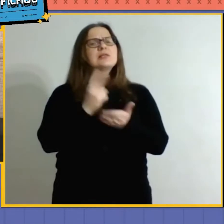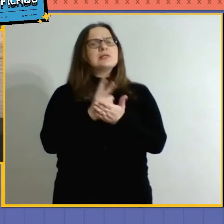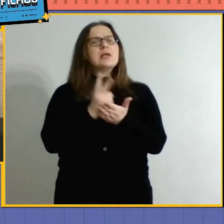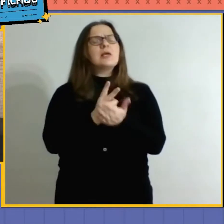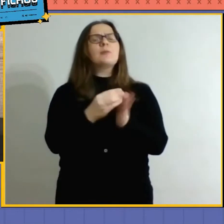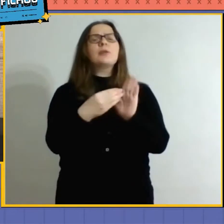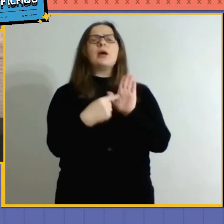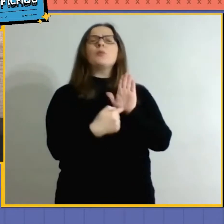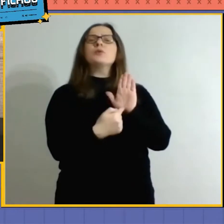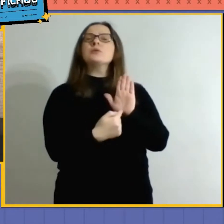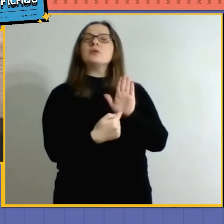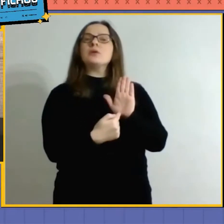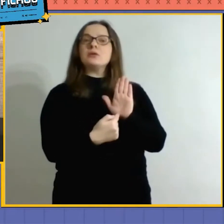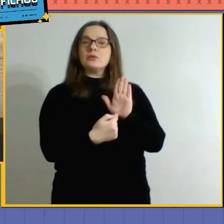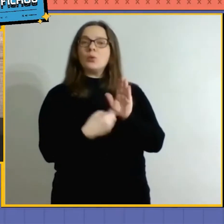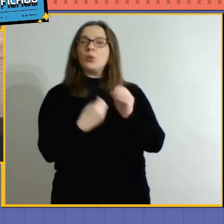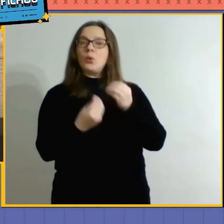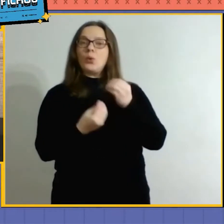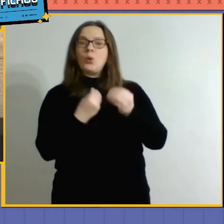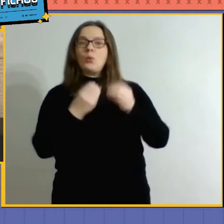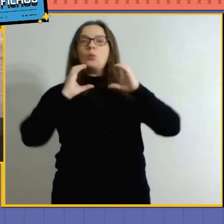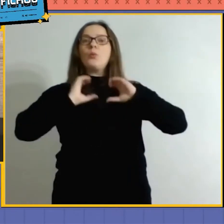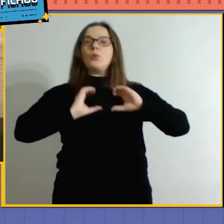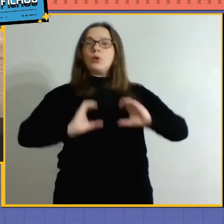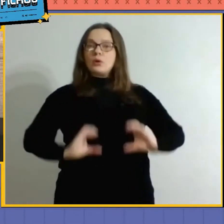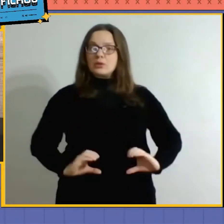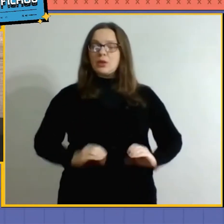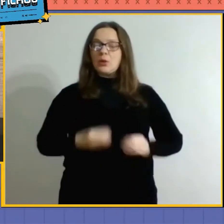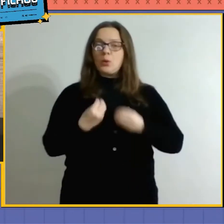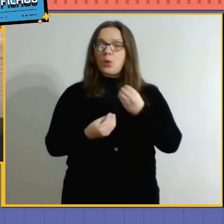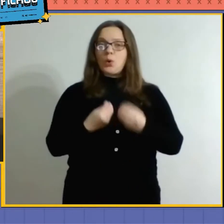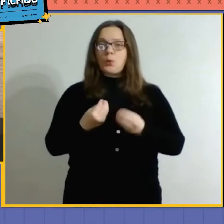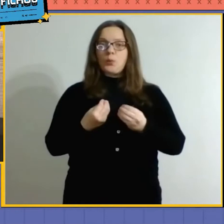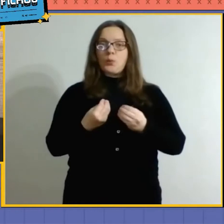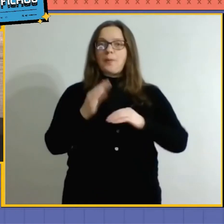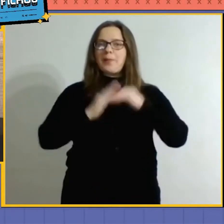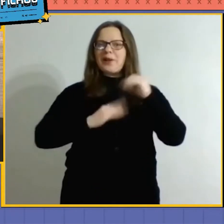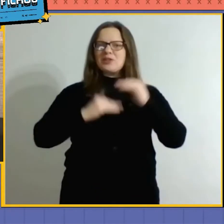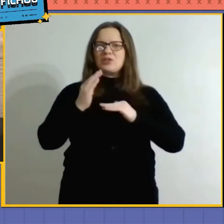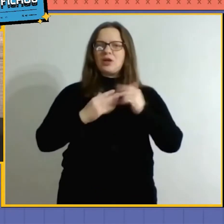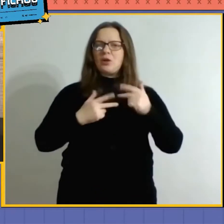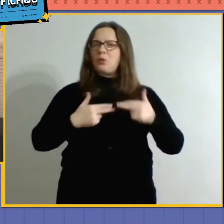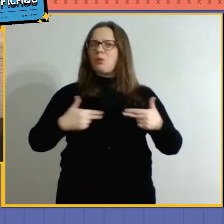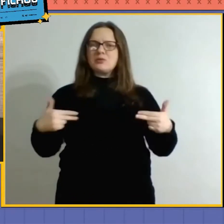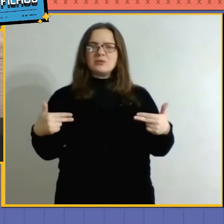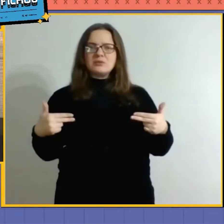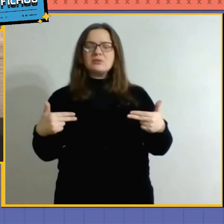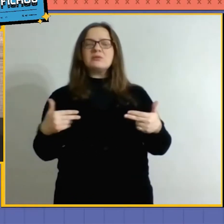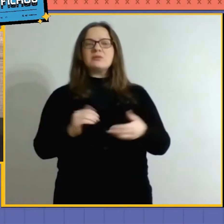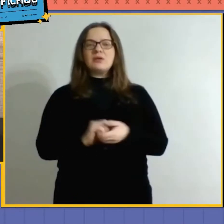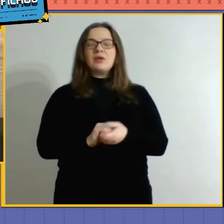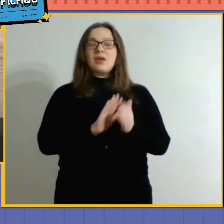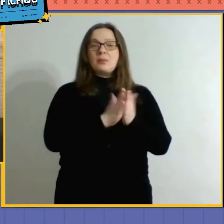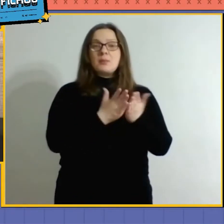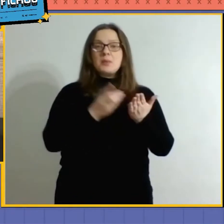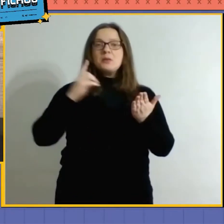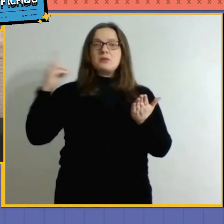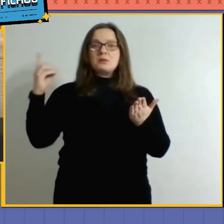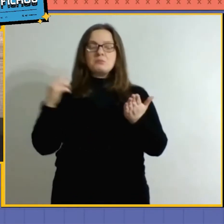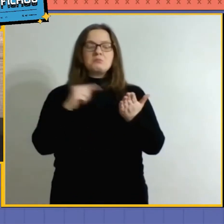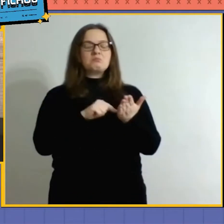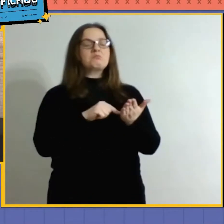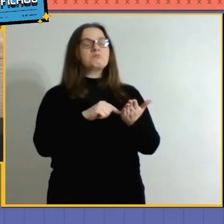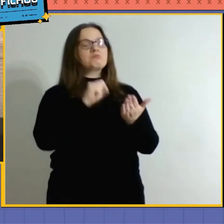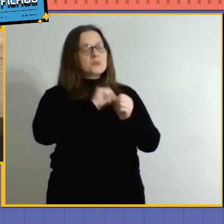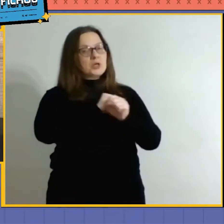você Como você se comporta como você faz as coisas então é importante aqui a Bíblia Deixa claro que uma pessoa